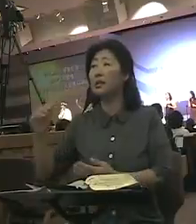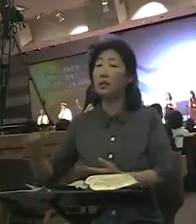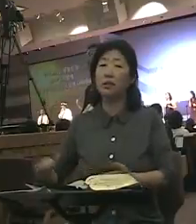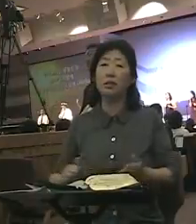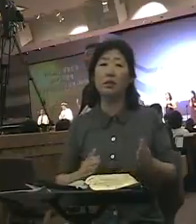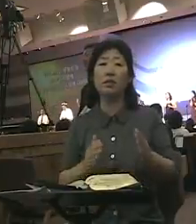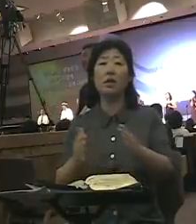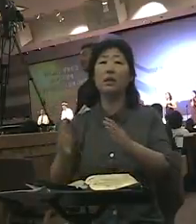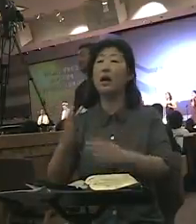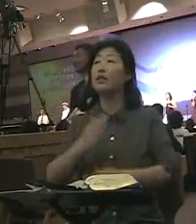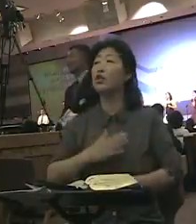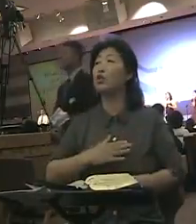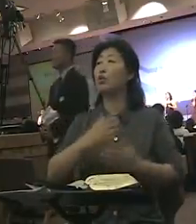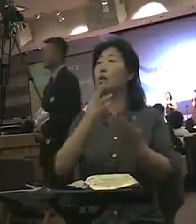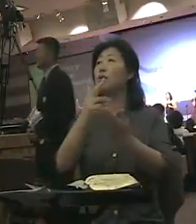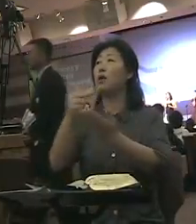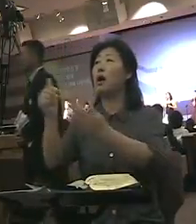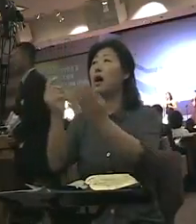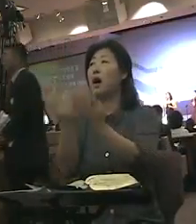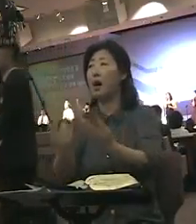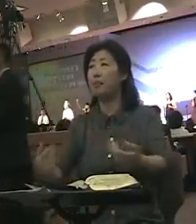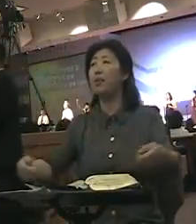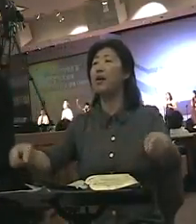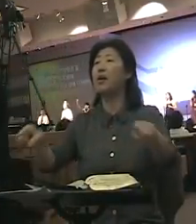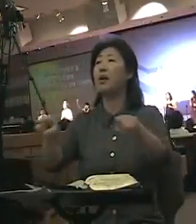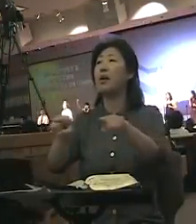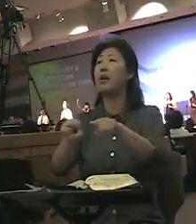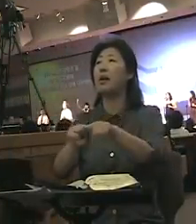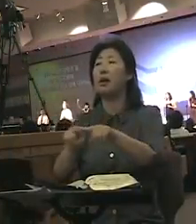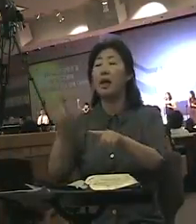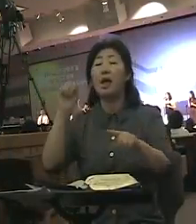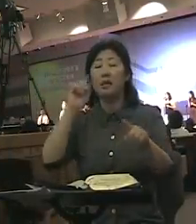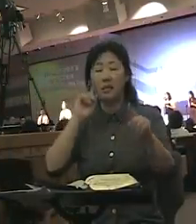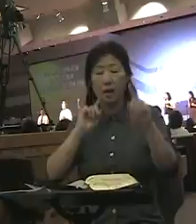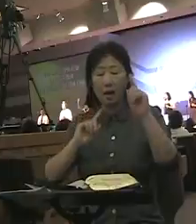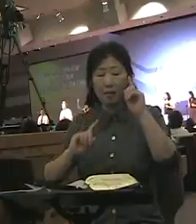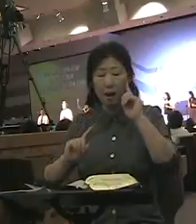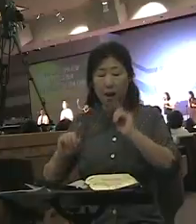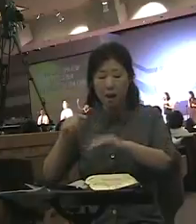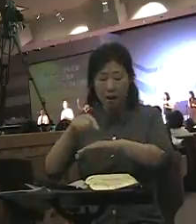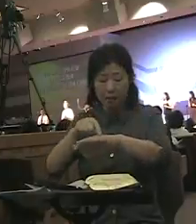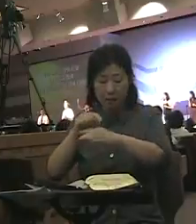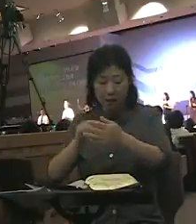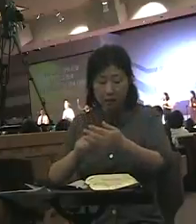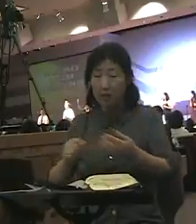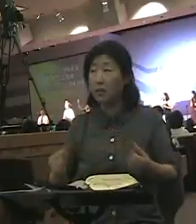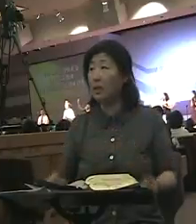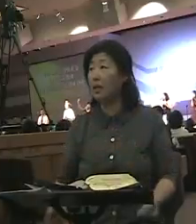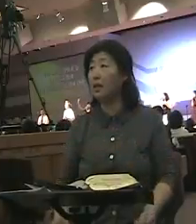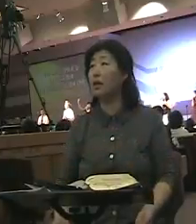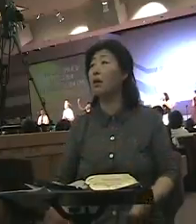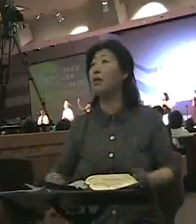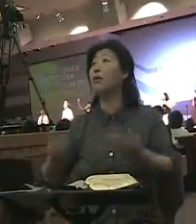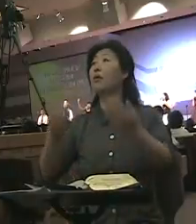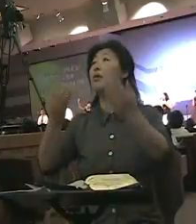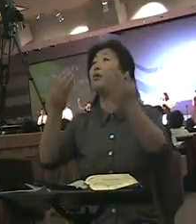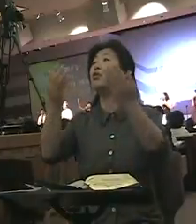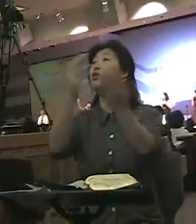생명의 길, 나 주님과 함께 사랑만 드리며